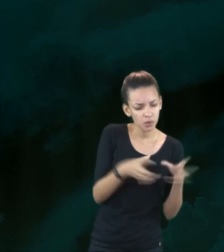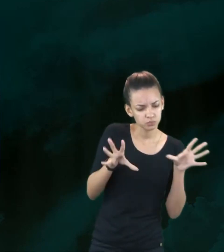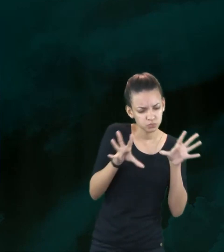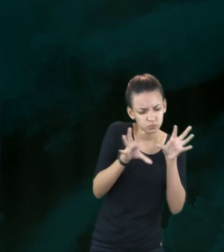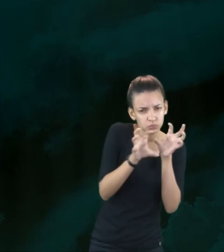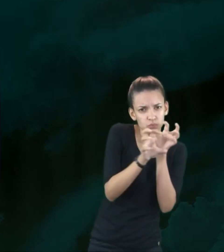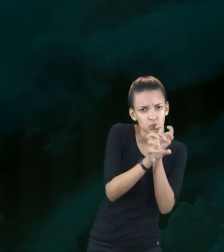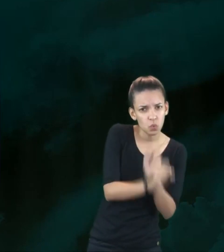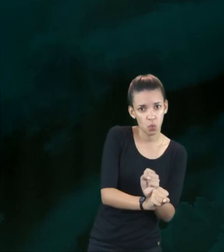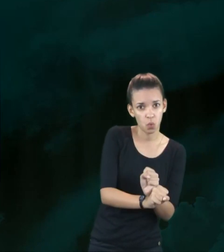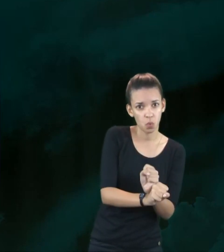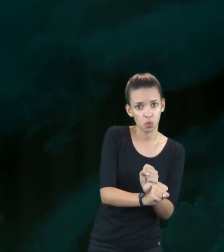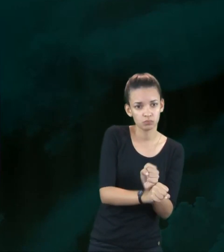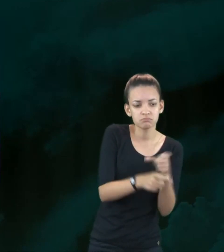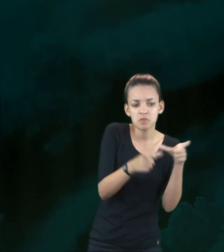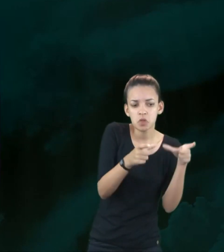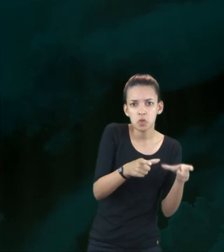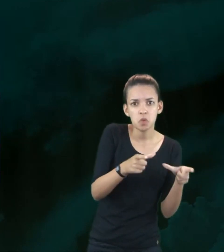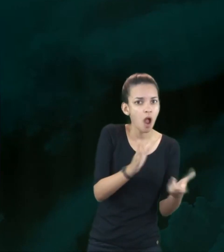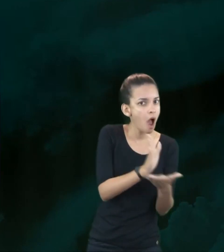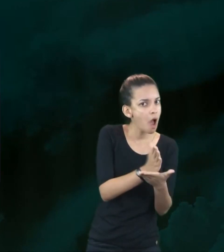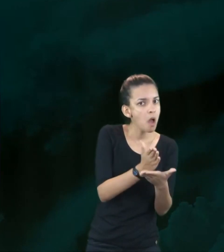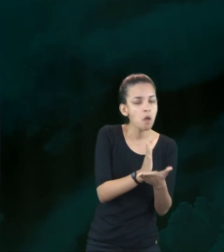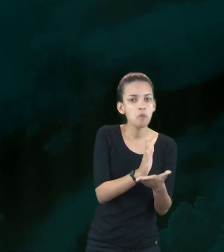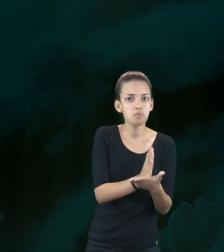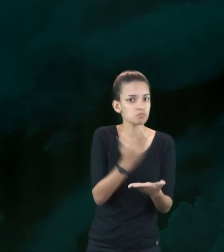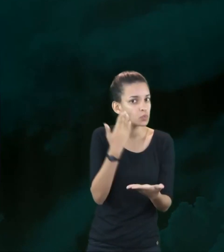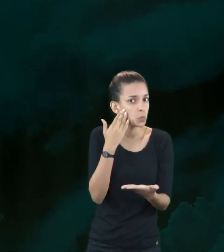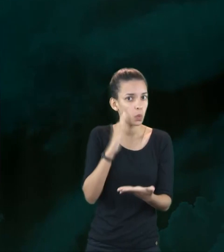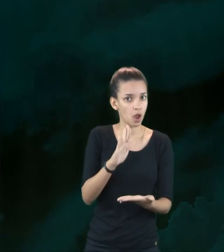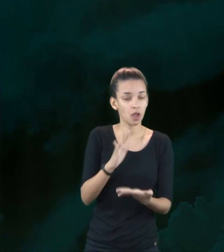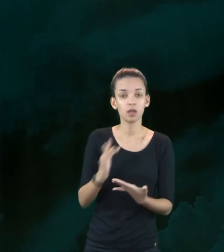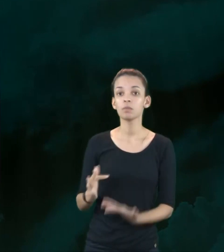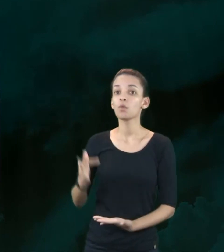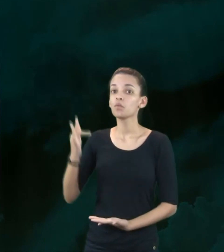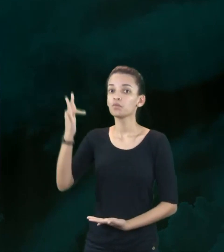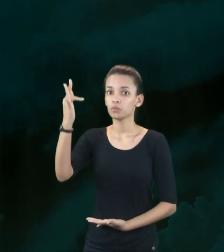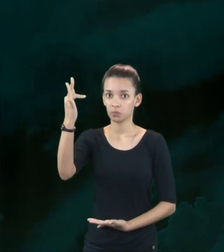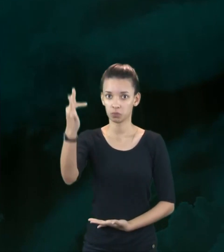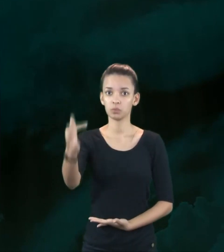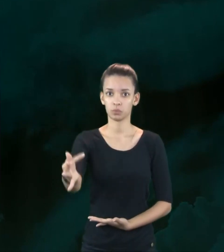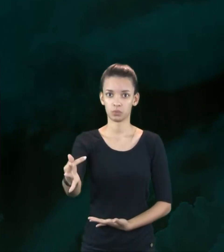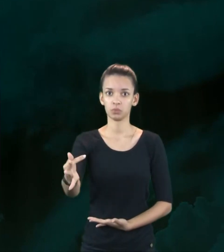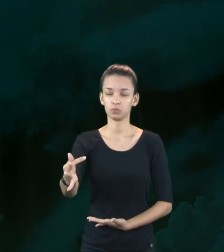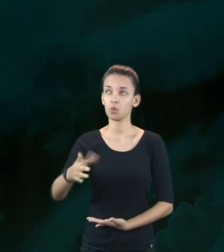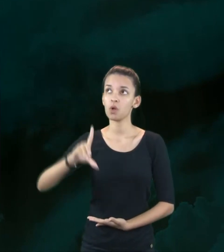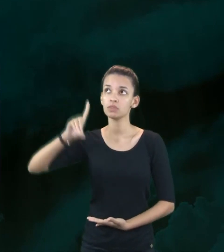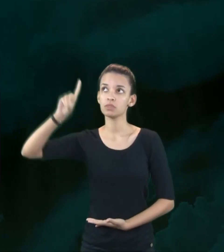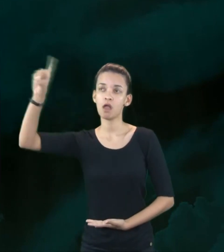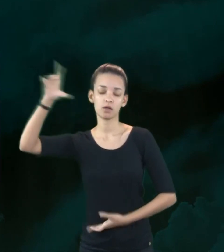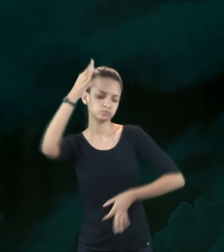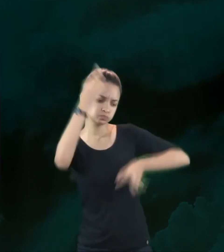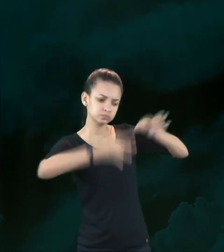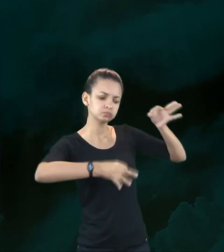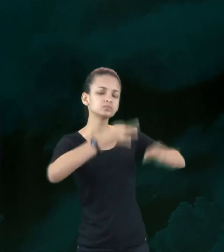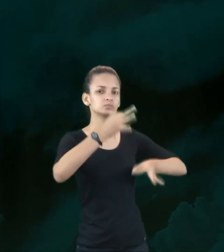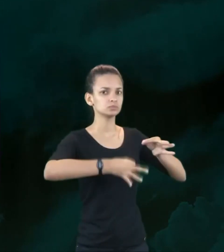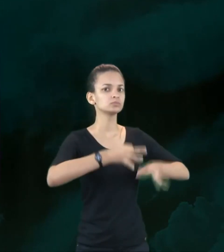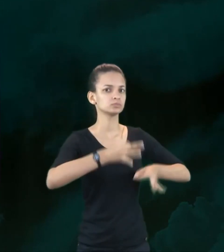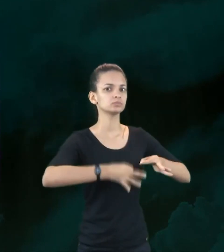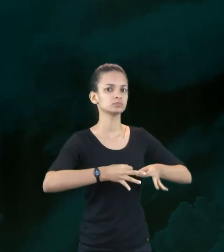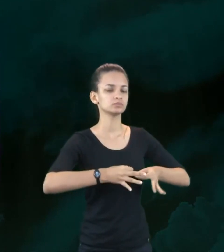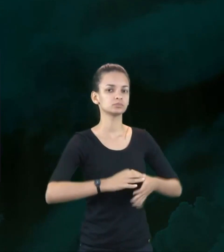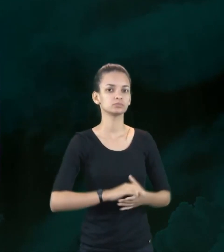em algum lugar, né, para o juízo do dia final. E eles certamente, depois